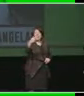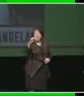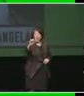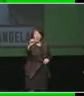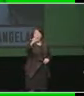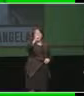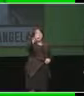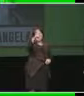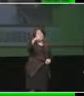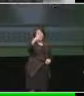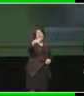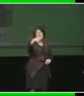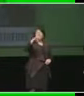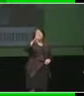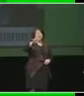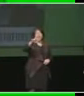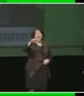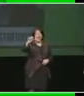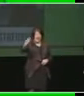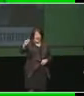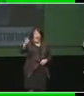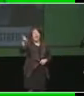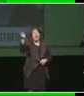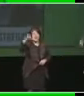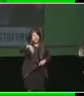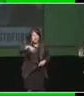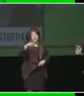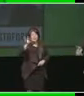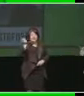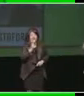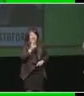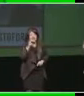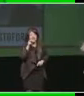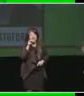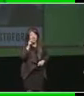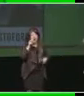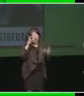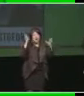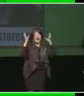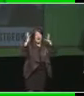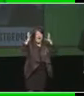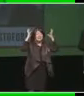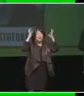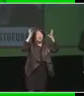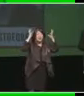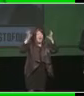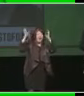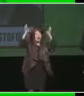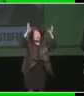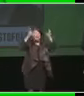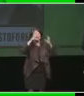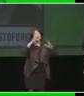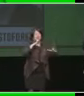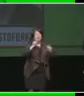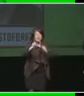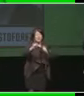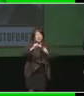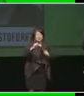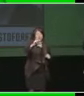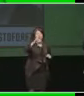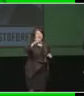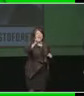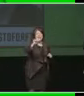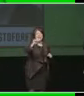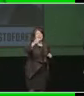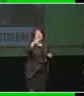Salamanta Cristoforetti che ci racconterà no non dallo spazio verrà effettivamente atterrerà al Salone del Libro di Torino per raccontarci come si